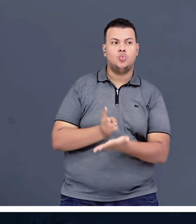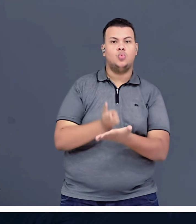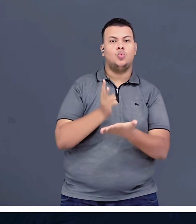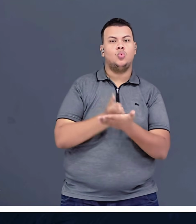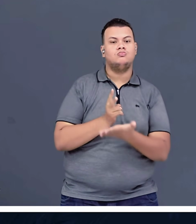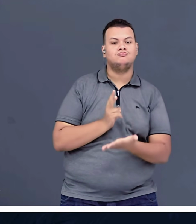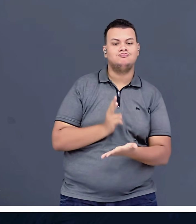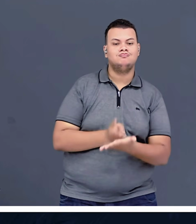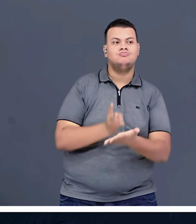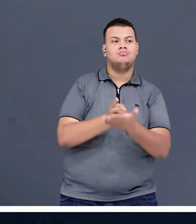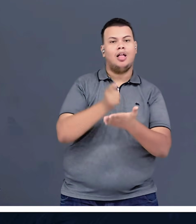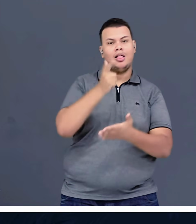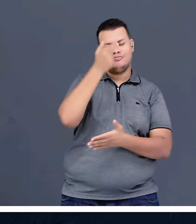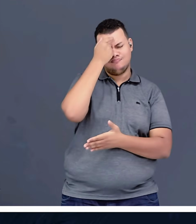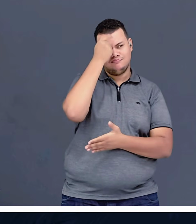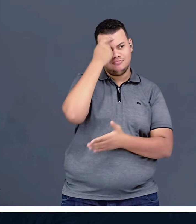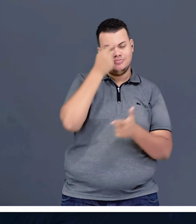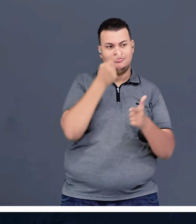da escassez.